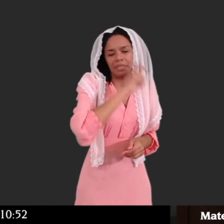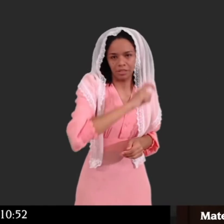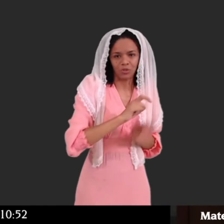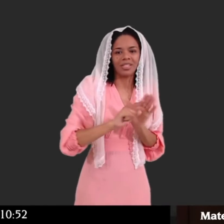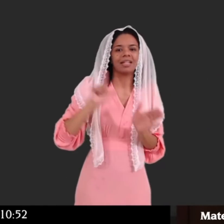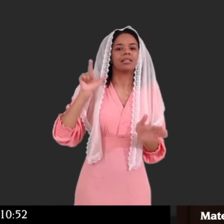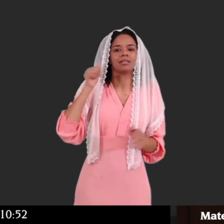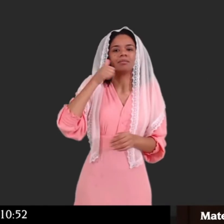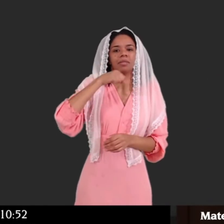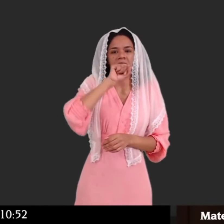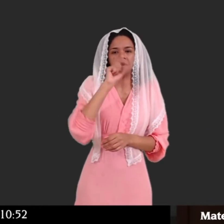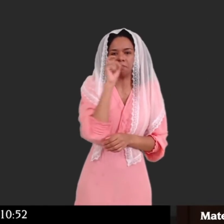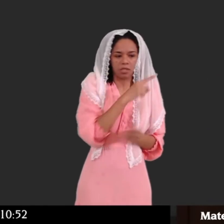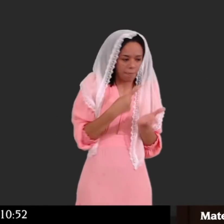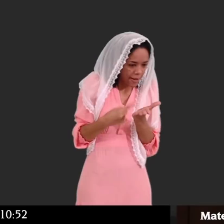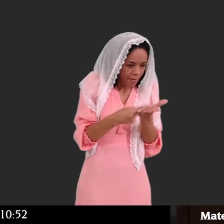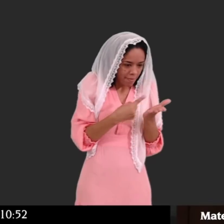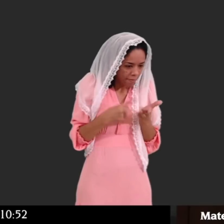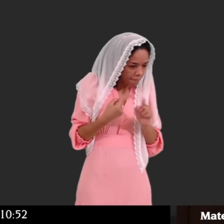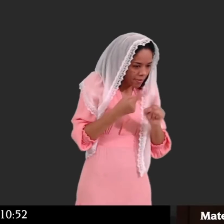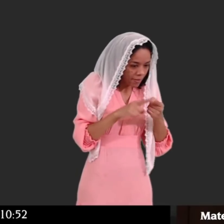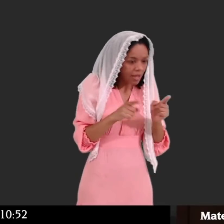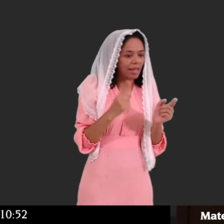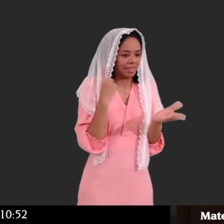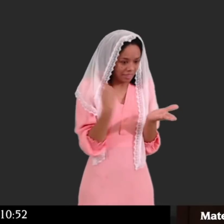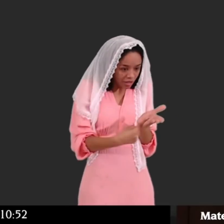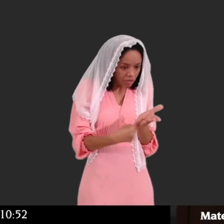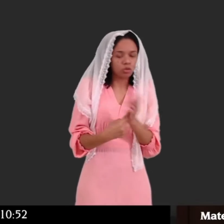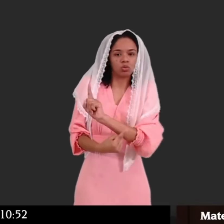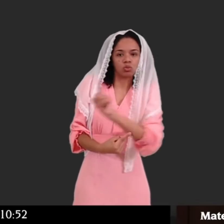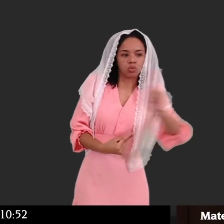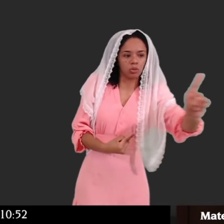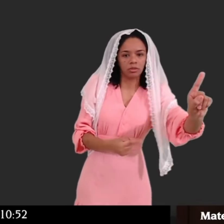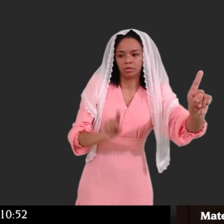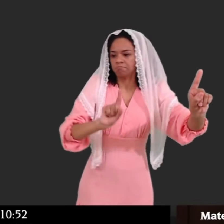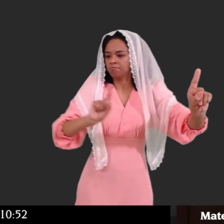mãe e com a sua ajuda. 20 anos de exílio, ele